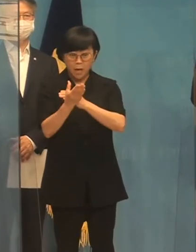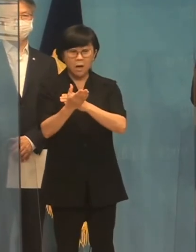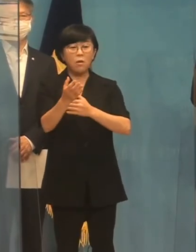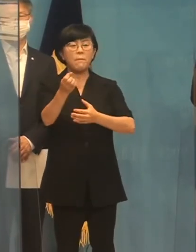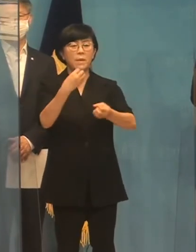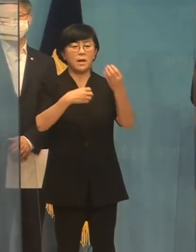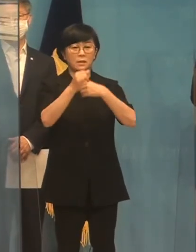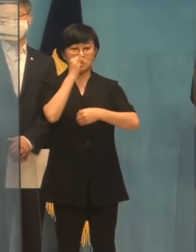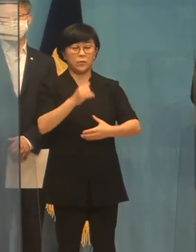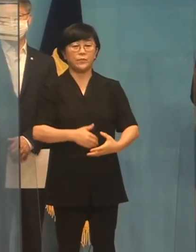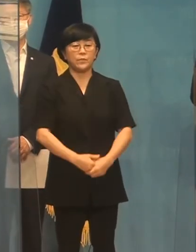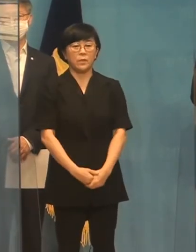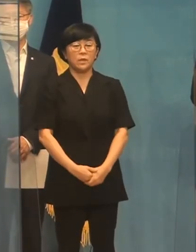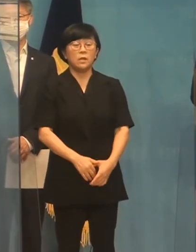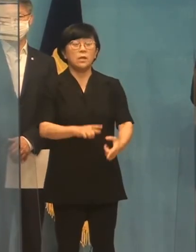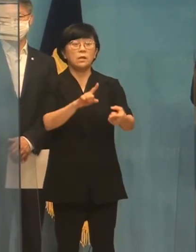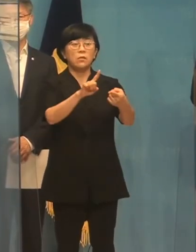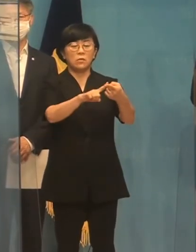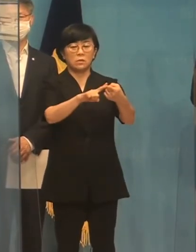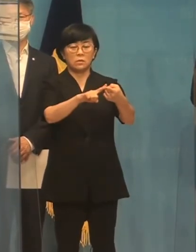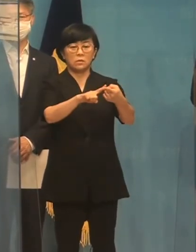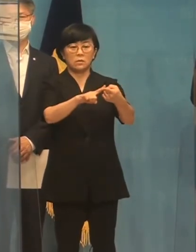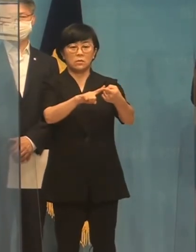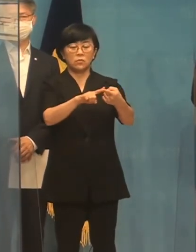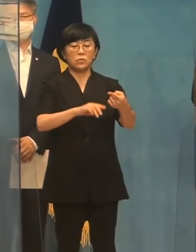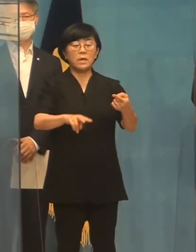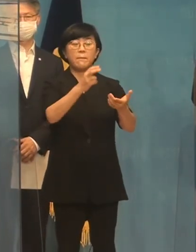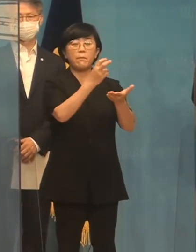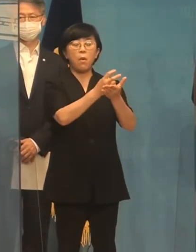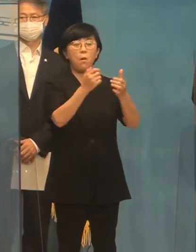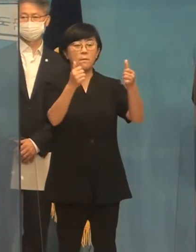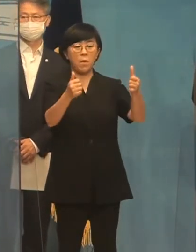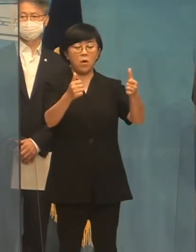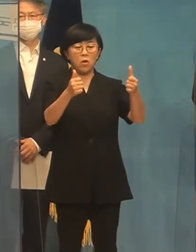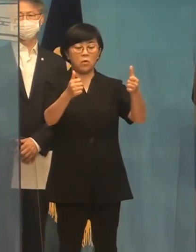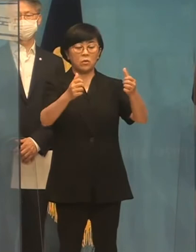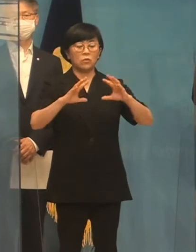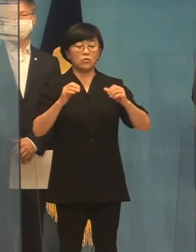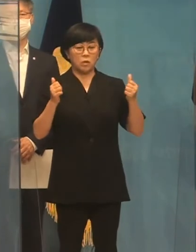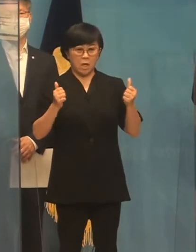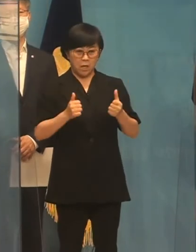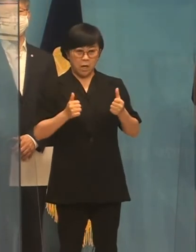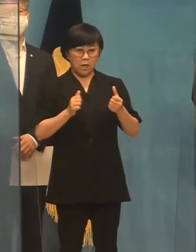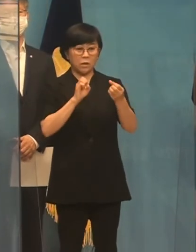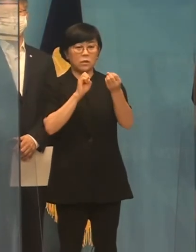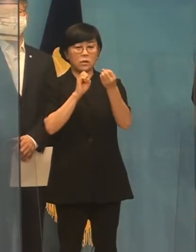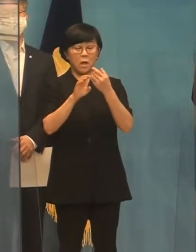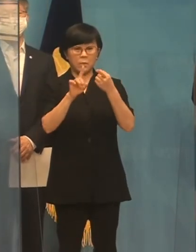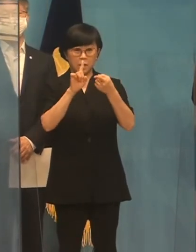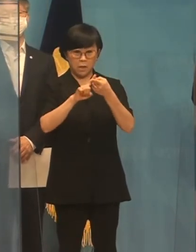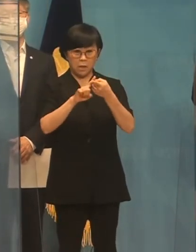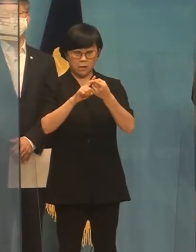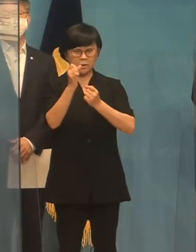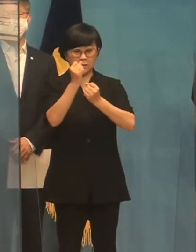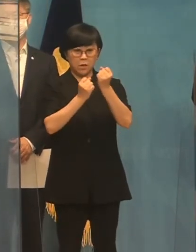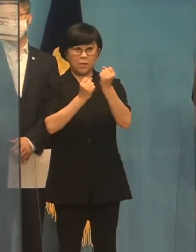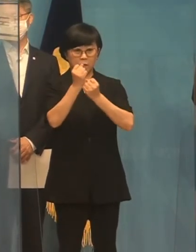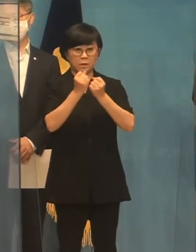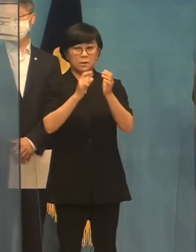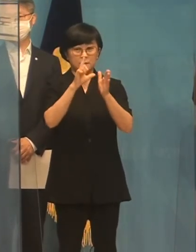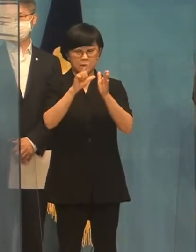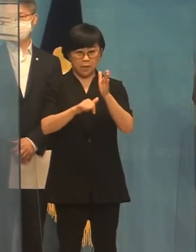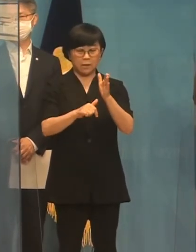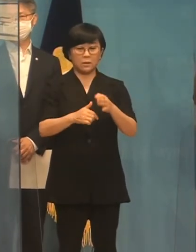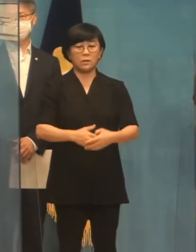목소리가 높습니다. 이런 부분에 대해서 우리 법원이, 우리 국회가 어떻게 응답할지에 대해서 말씀드리는